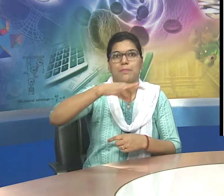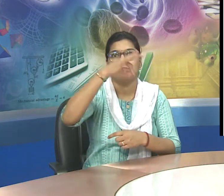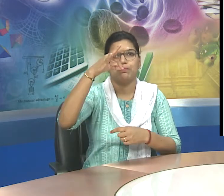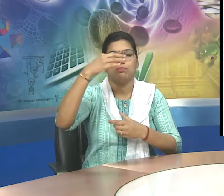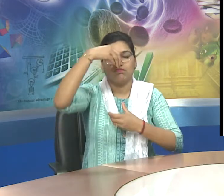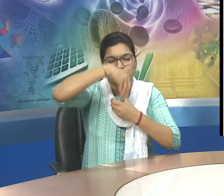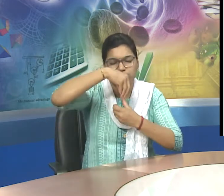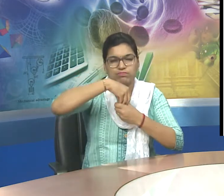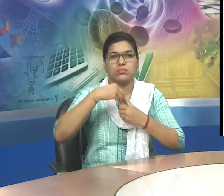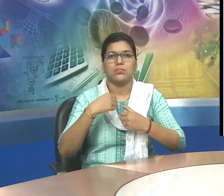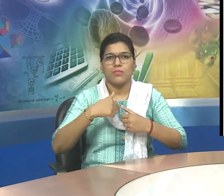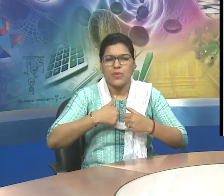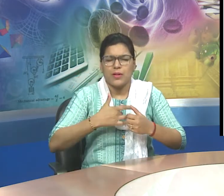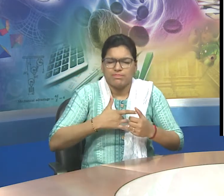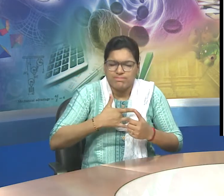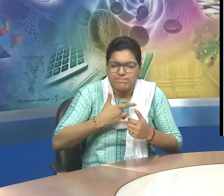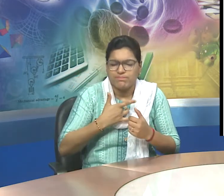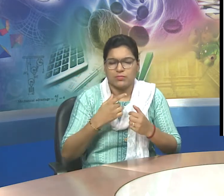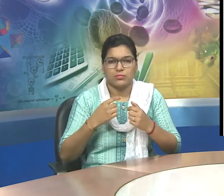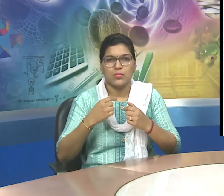यह शब्द है स्पिरिचुअल।